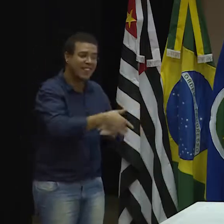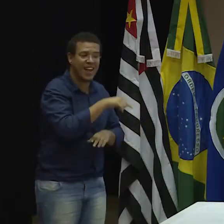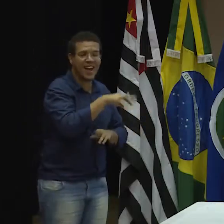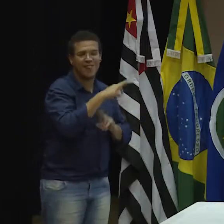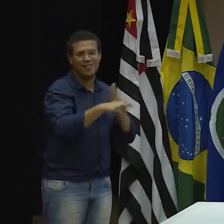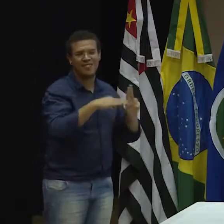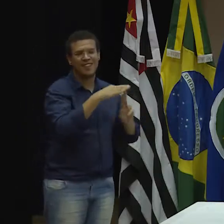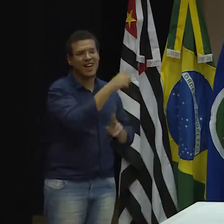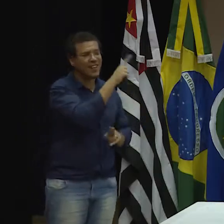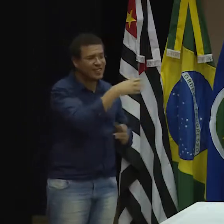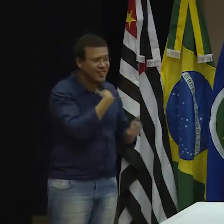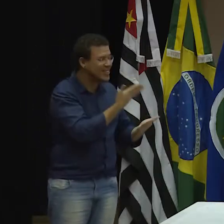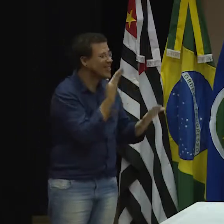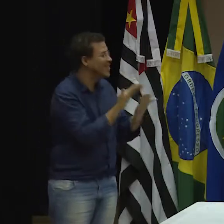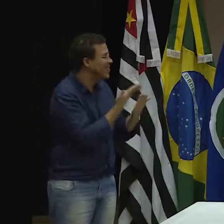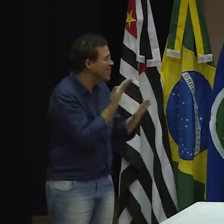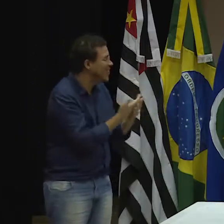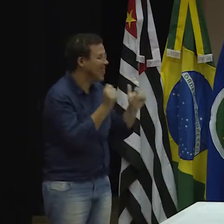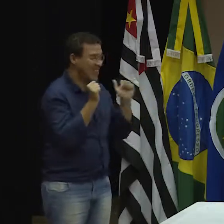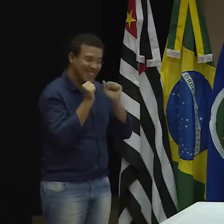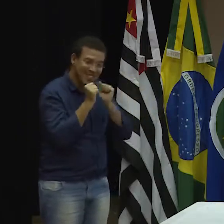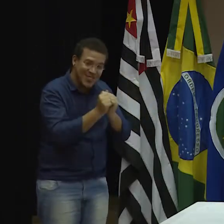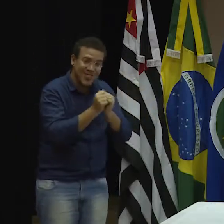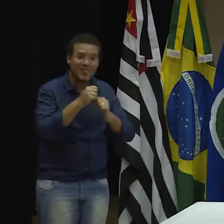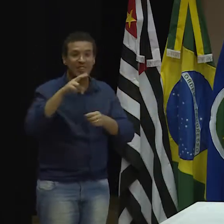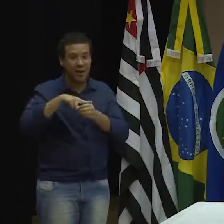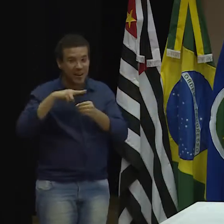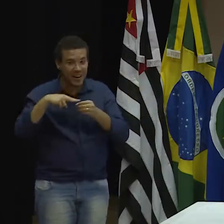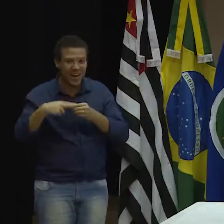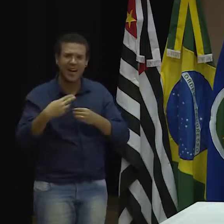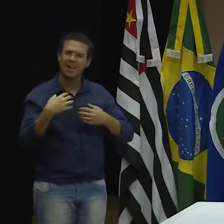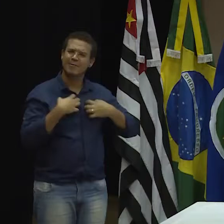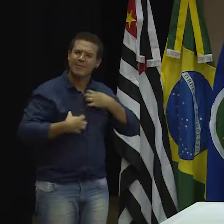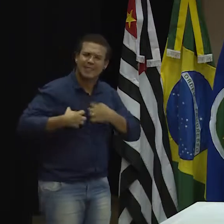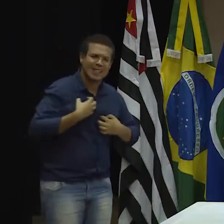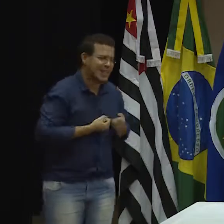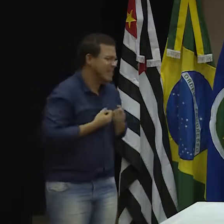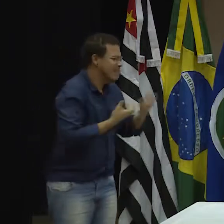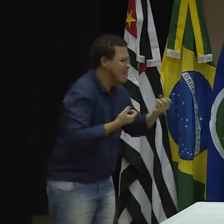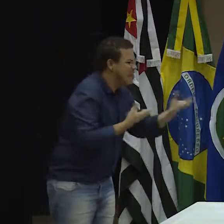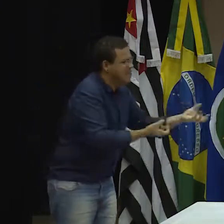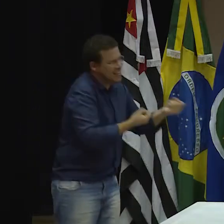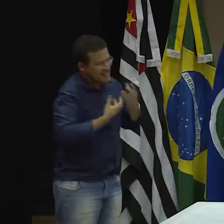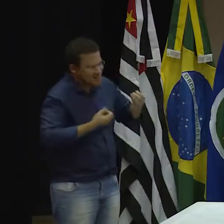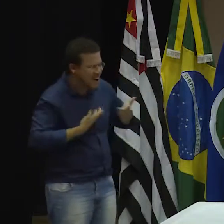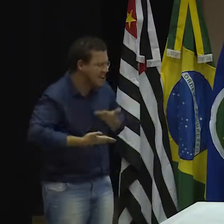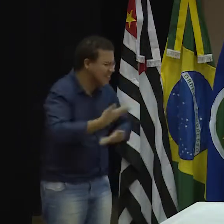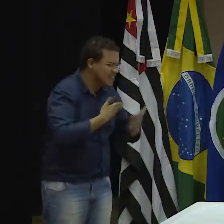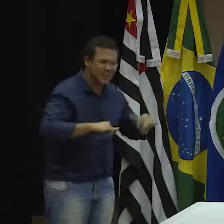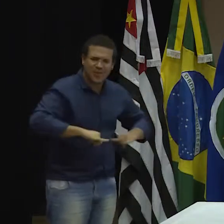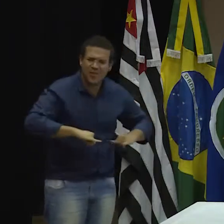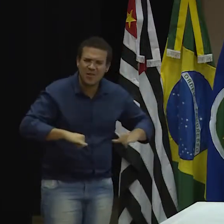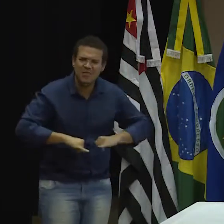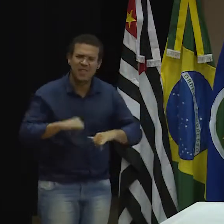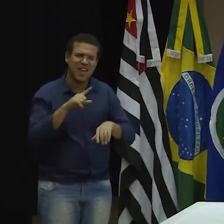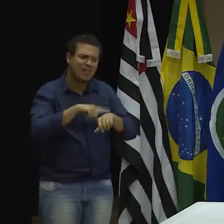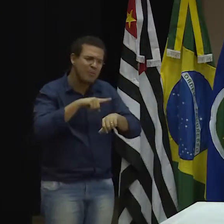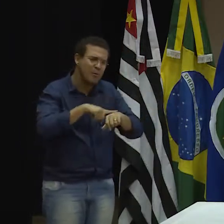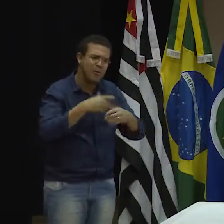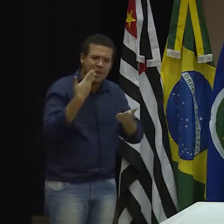há muito tempo e a gente já estudou junto antes de entrar na UFSCar, quando eu estava na Unicamp, a gente sofreu junto